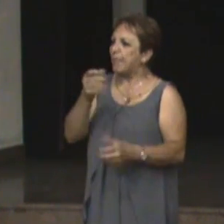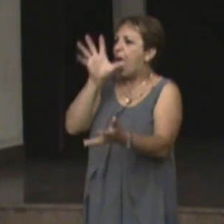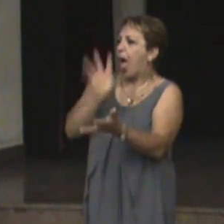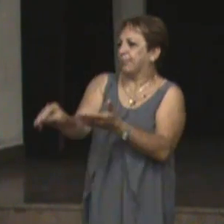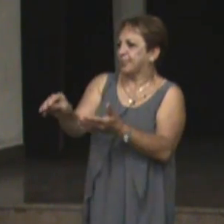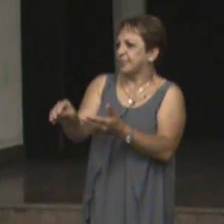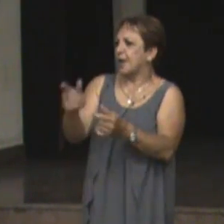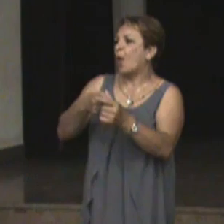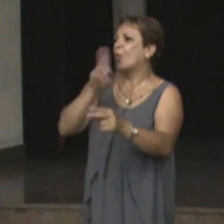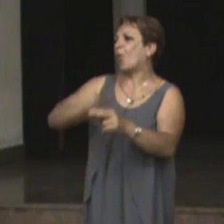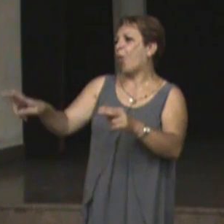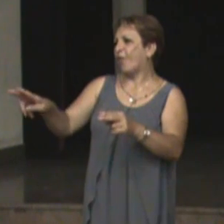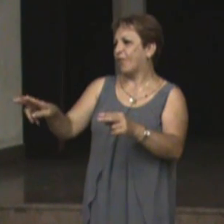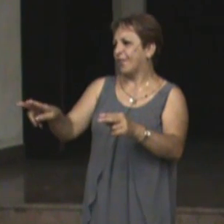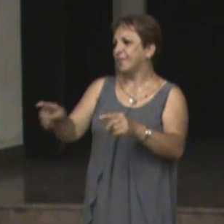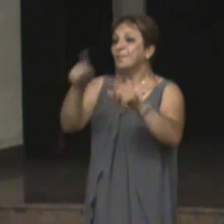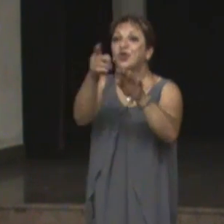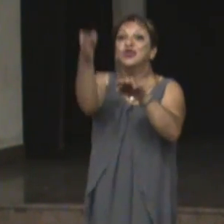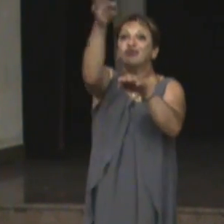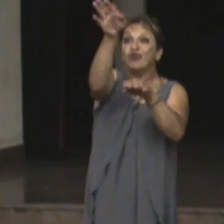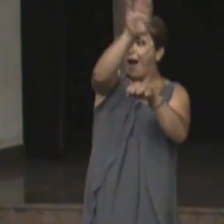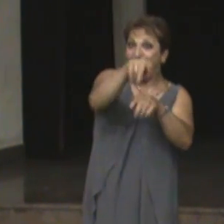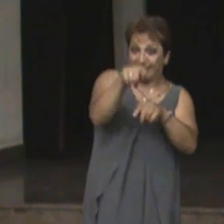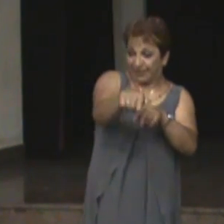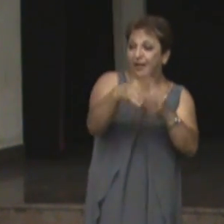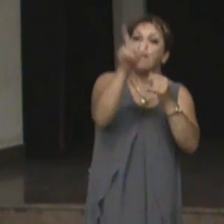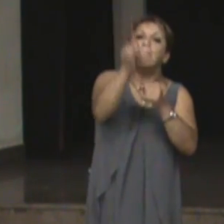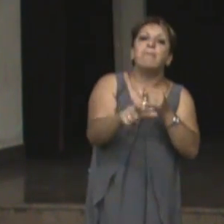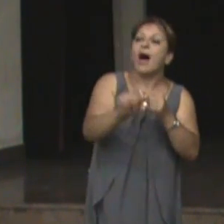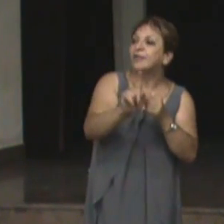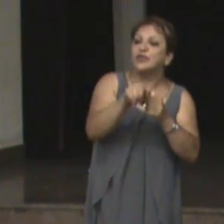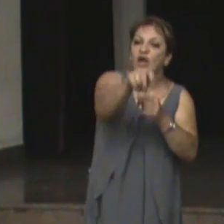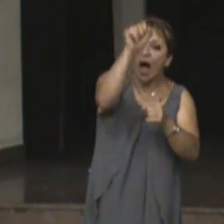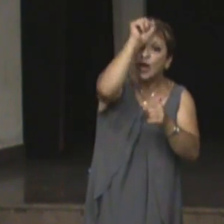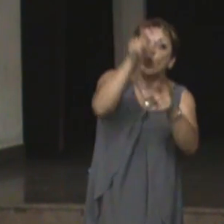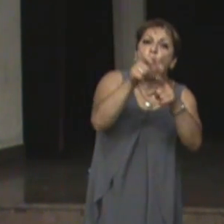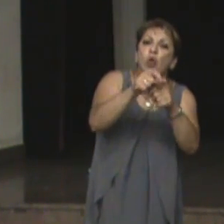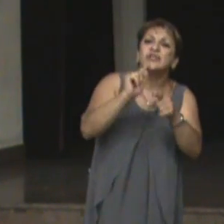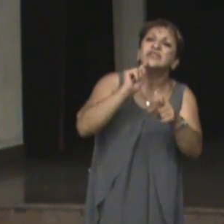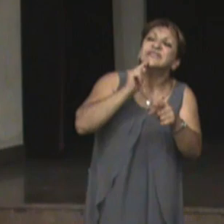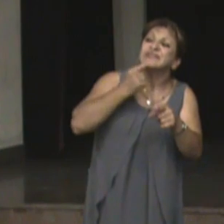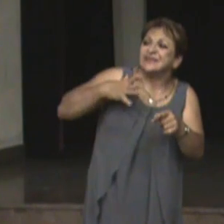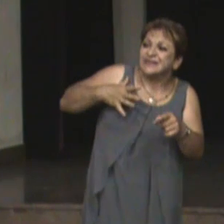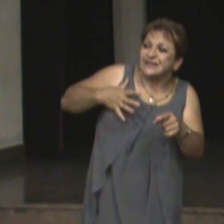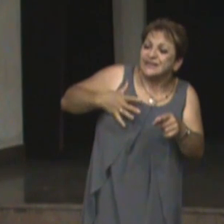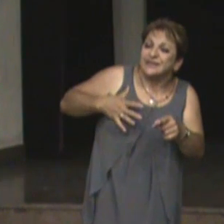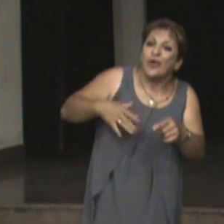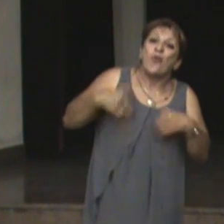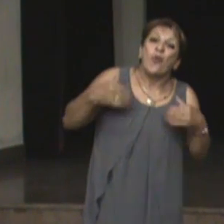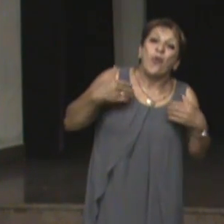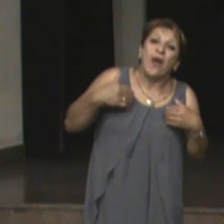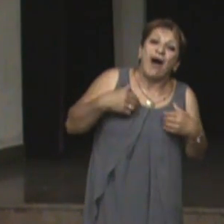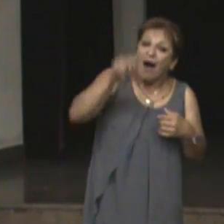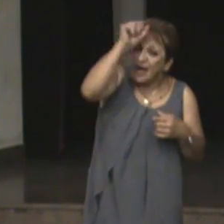սերմանվածը։ Ժայռոտ հողը նման է այն մարդուն, որը Աստծո խոսքը հազիվ լսած